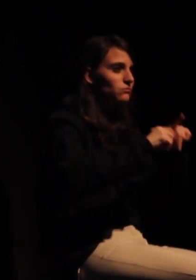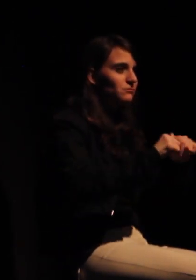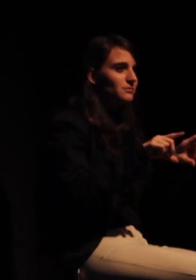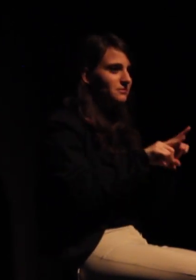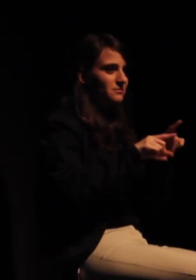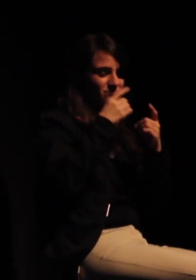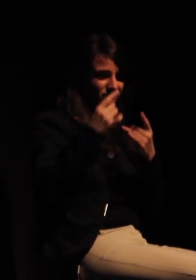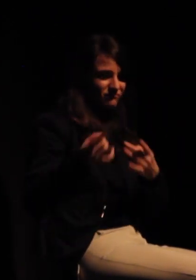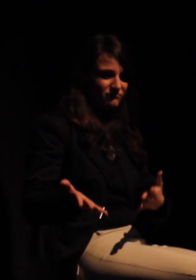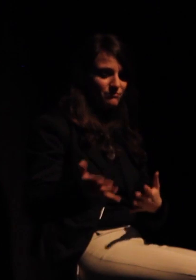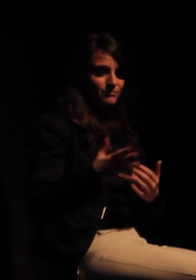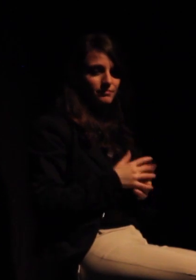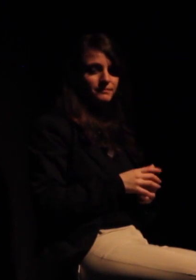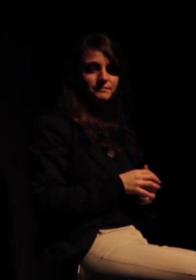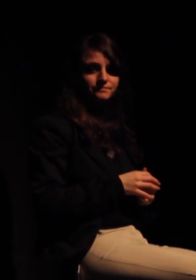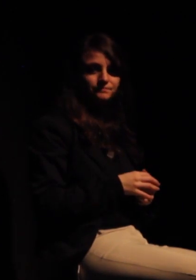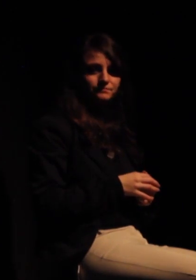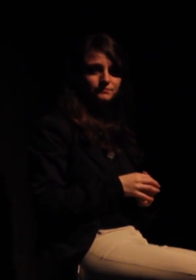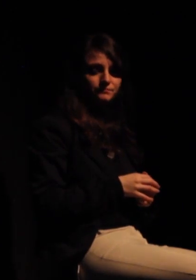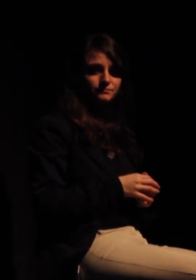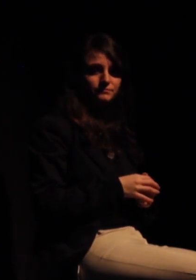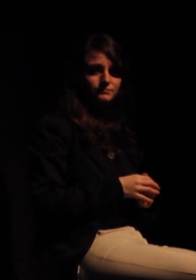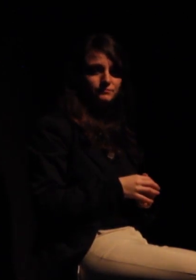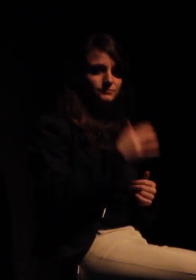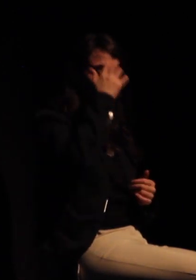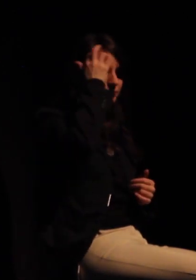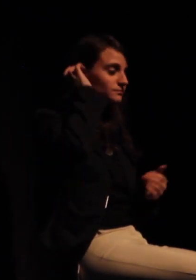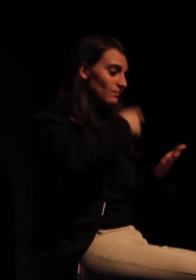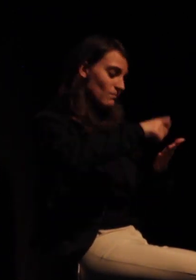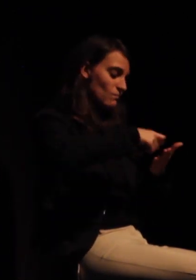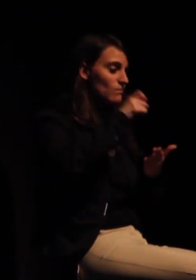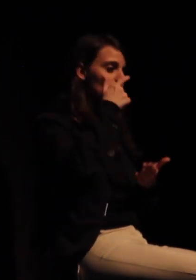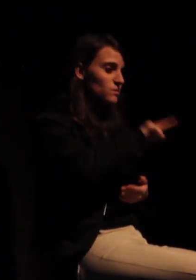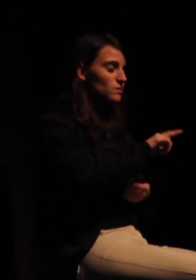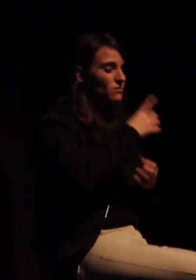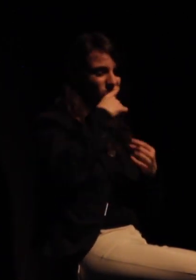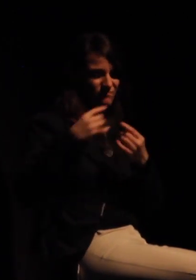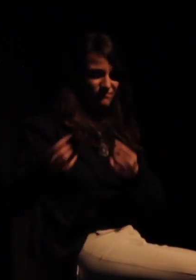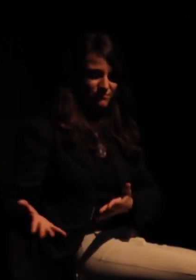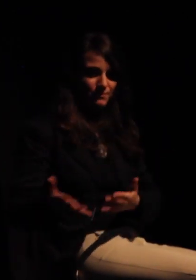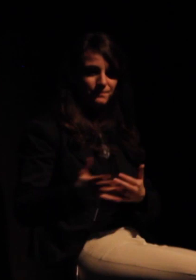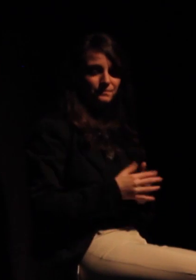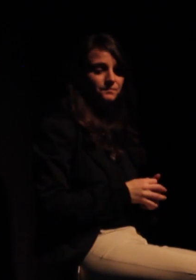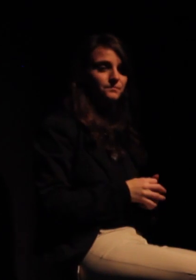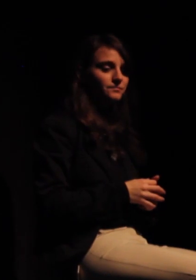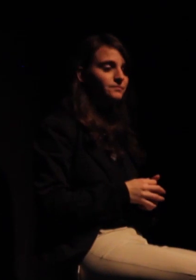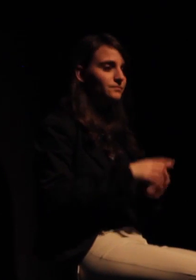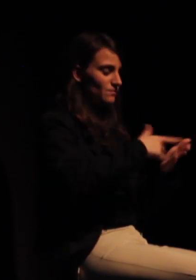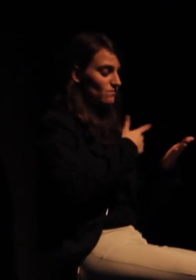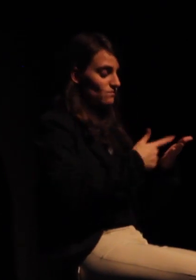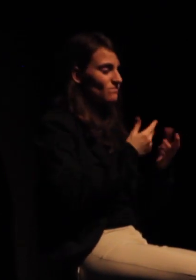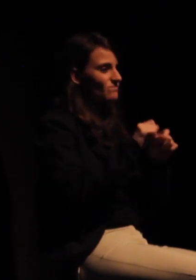também deixa de ter função. Aí eu reescrevo ou jogo fora. Tem um livro feito